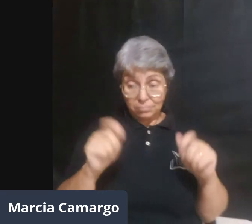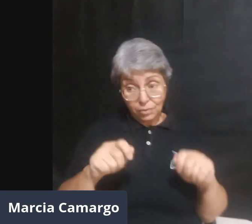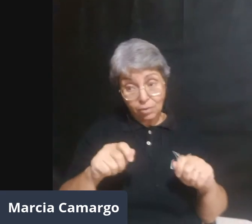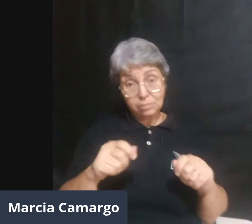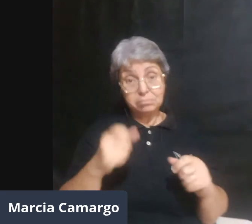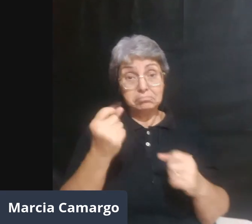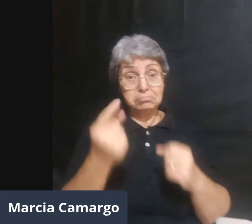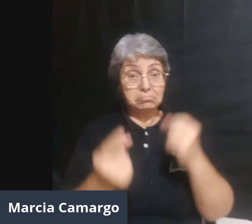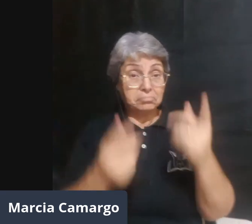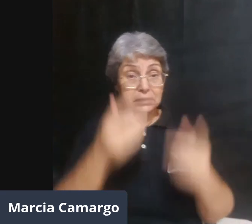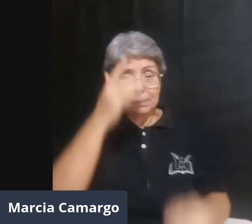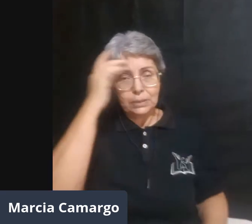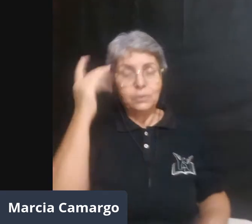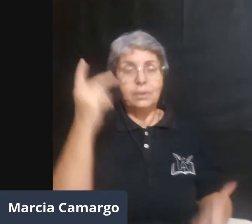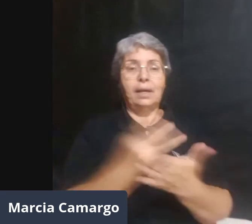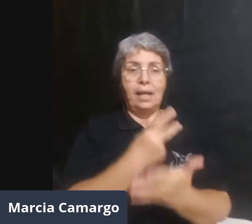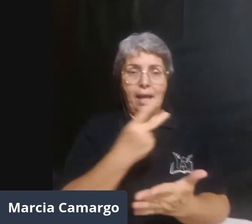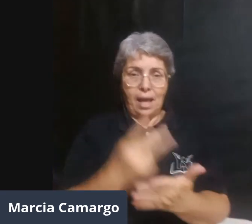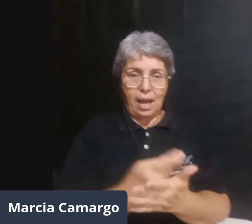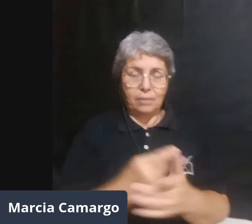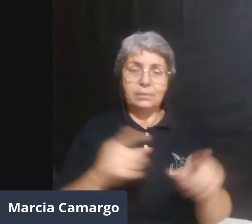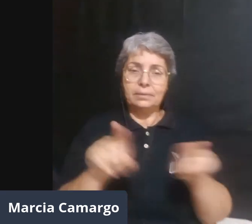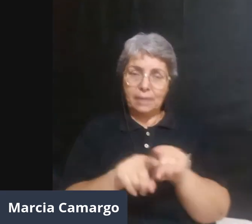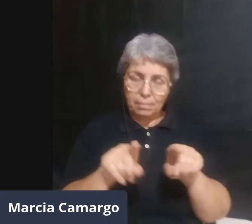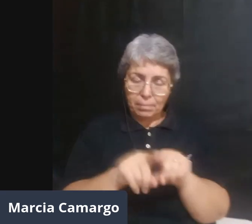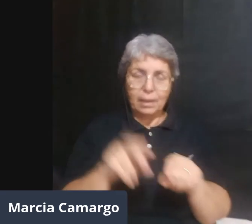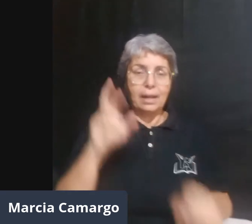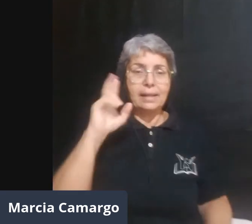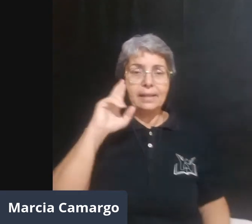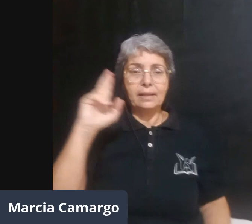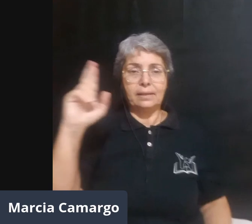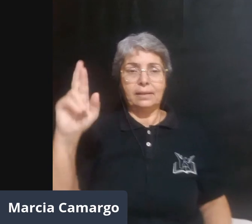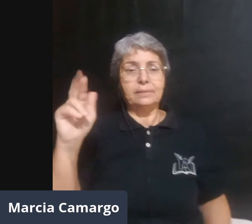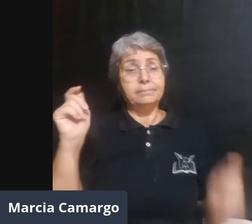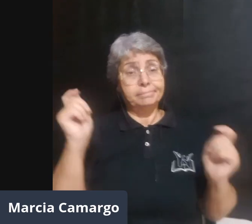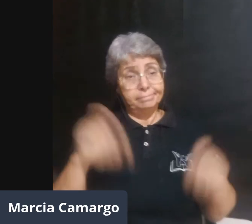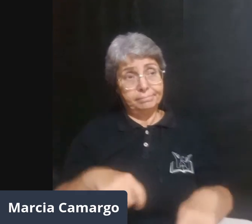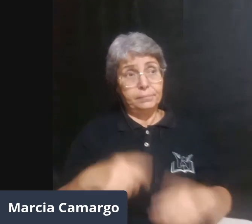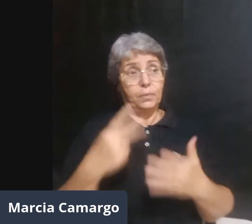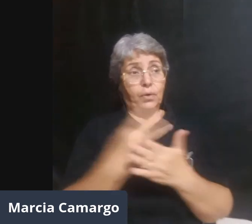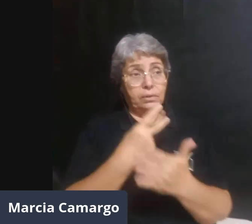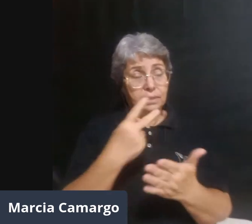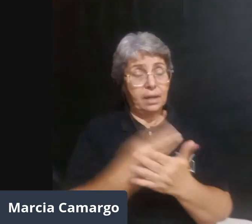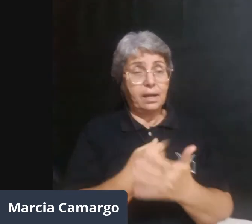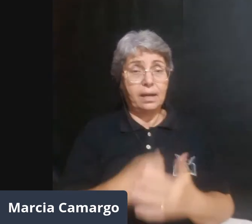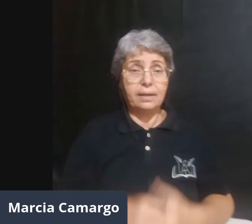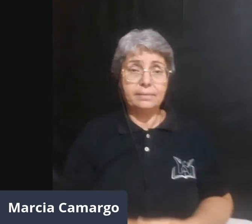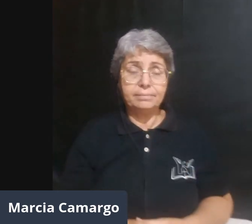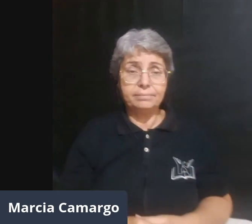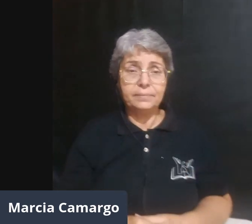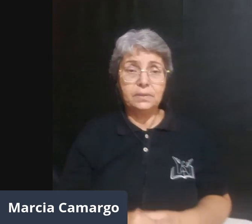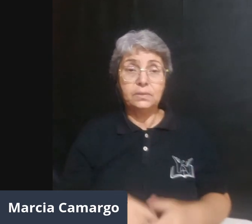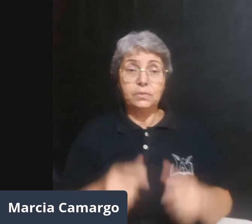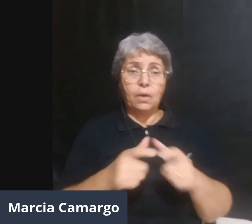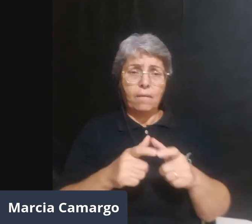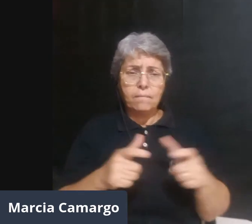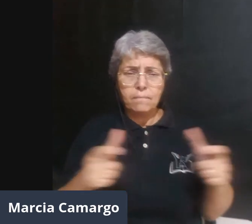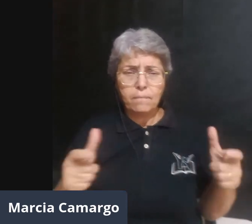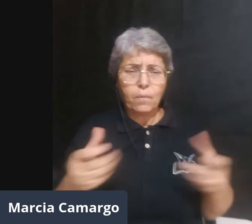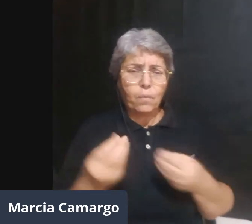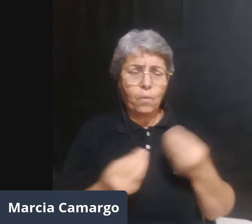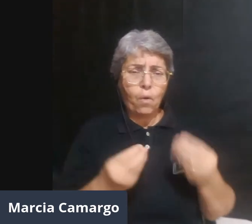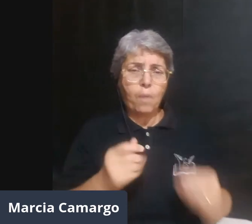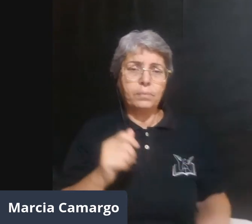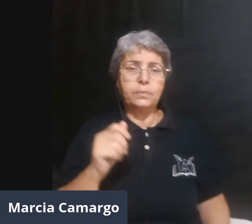liderança de sua igreja. Vemos isso acontecendo na maior parte das Escrituras. Vemos a maior parte dos filhos de Adão